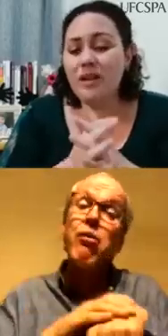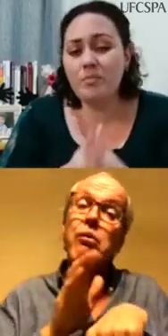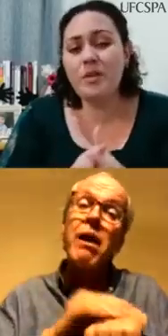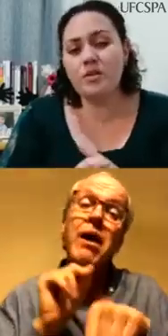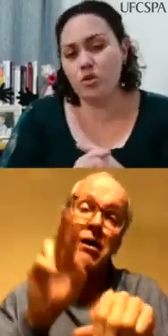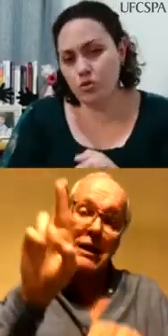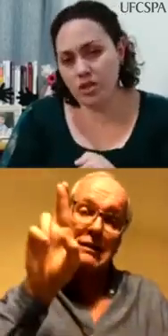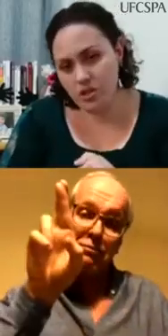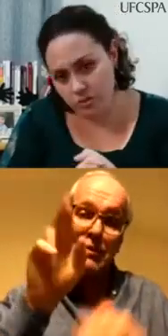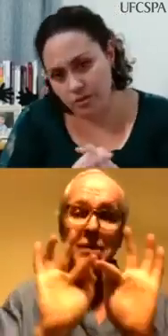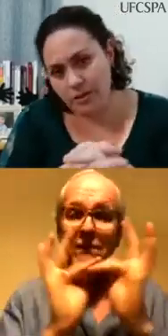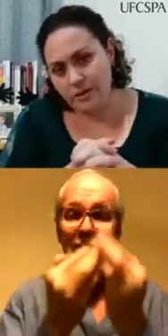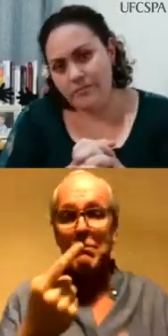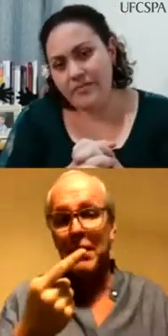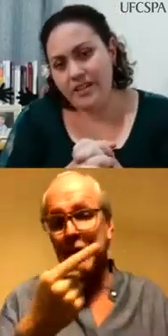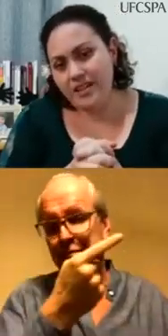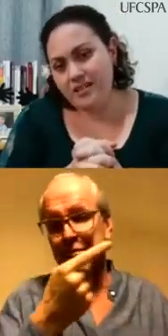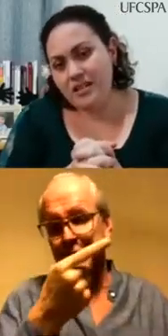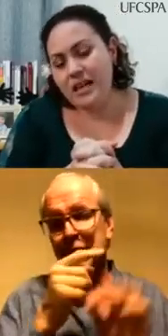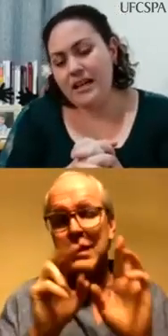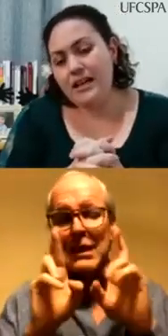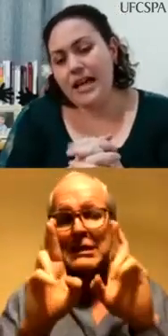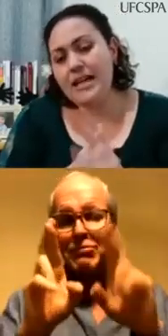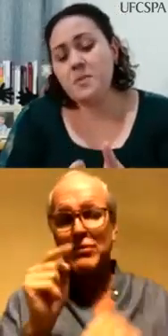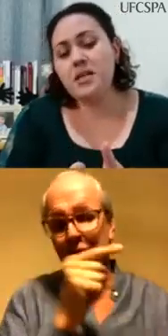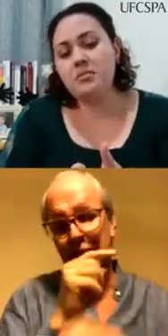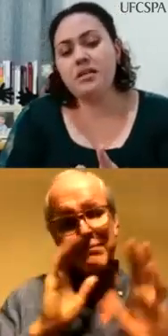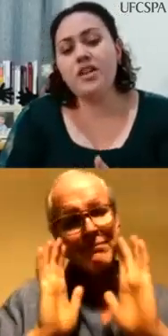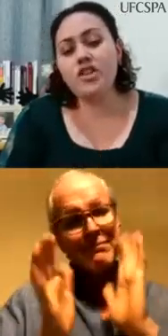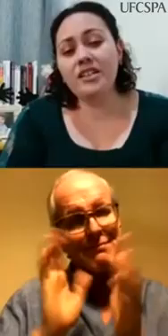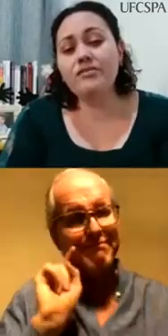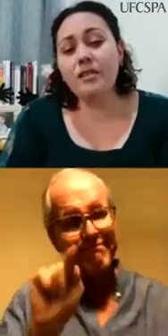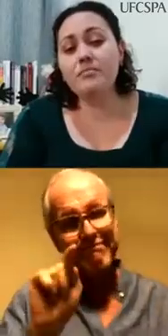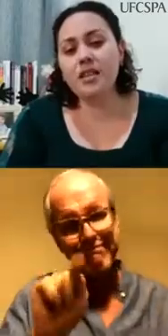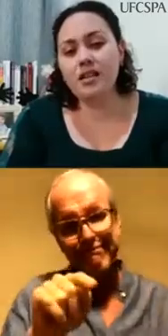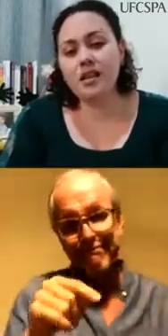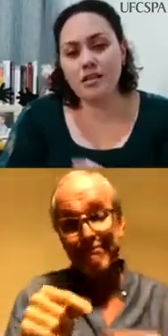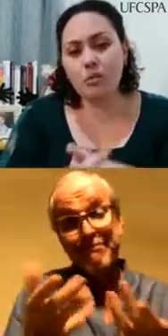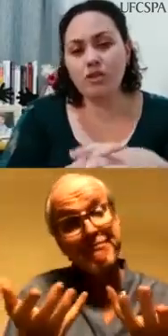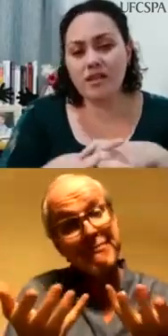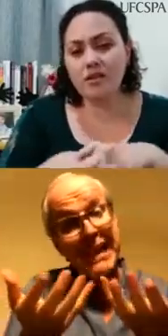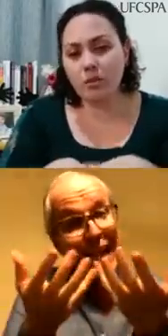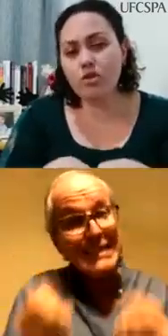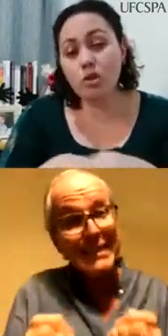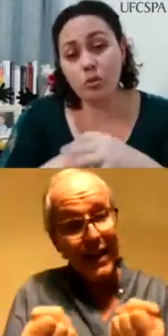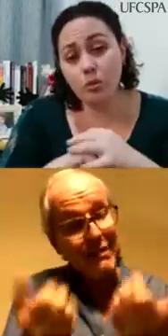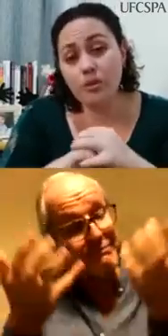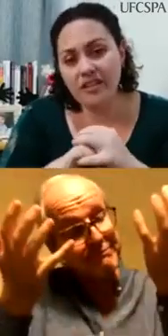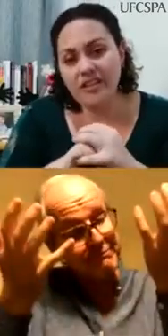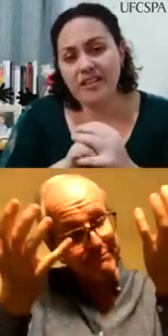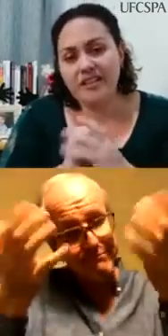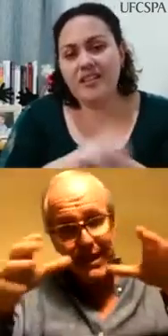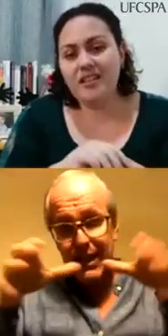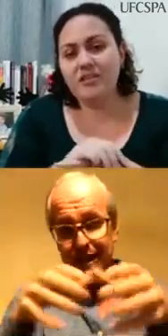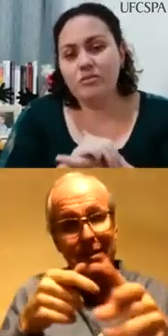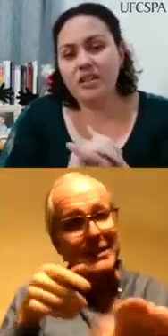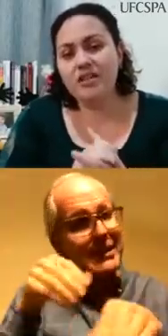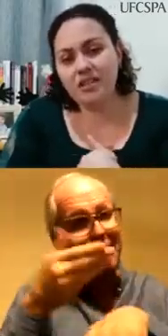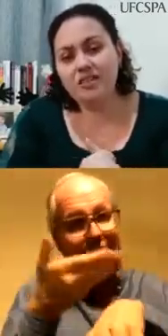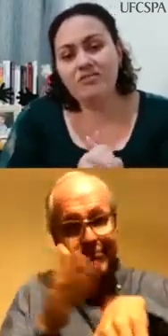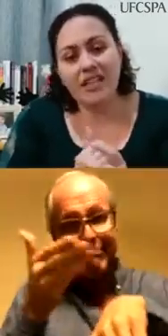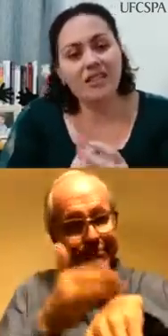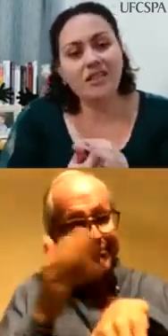senão vai ter prejuízo, né? A responsabilidade é da família que essa comunicação continue, né?